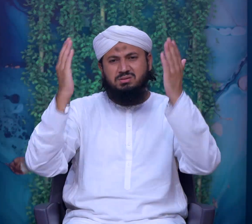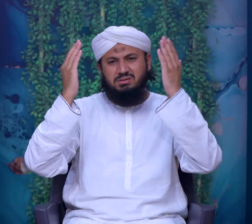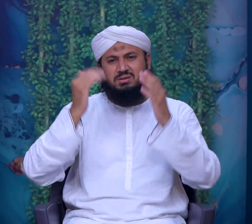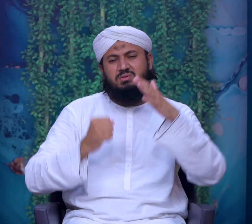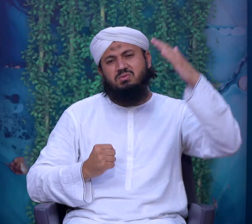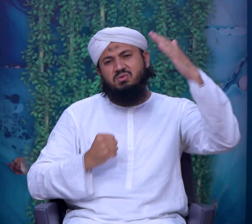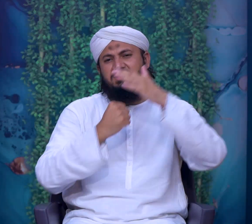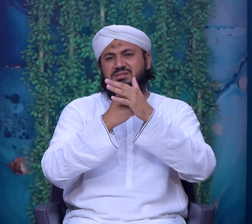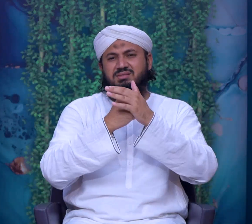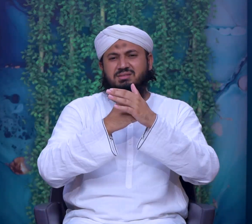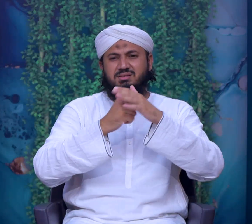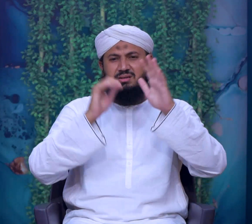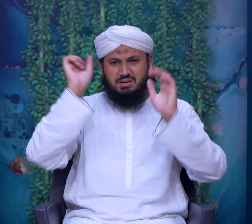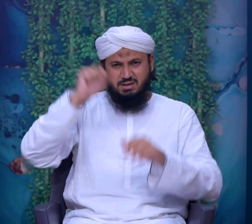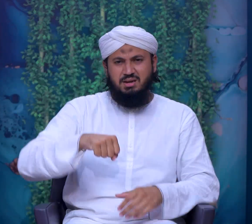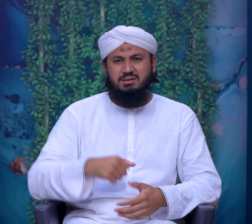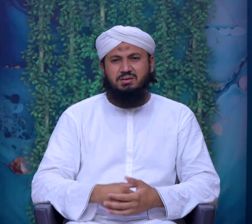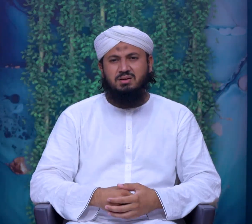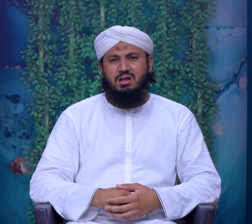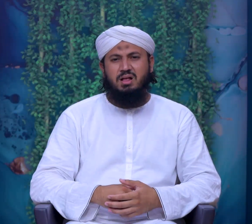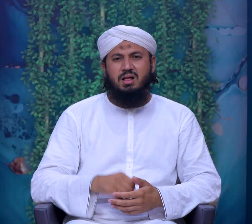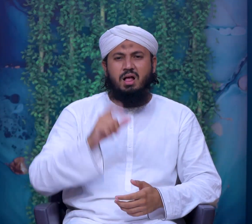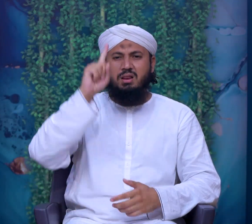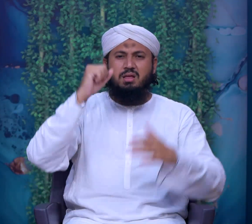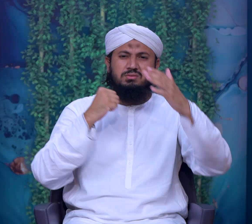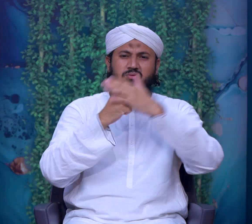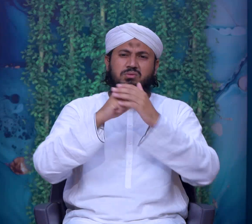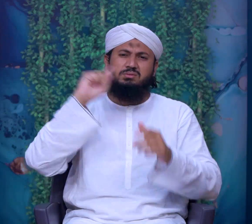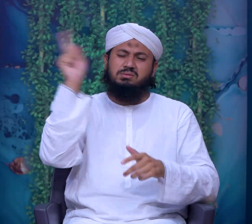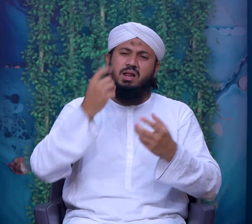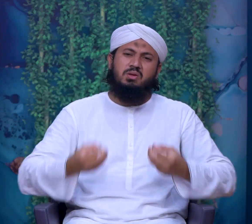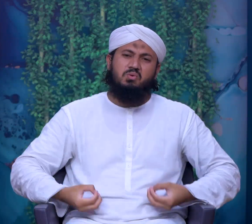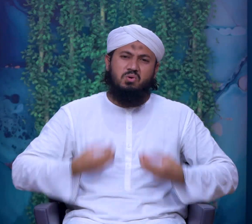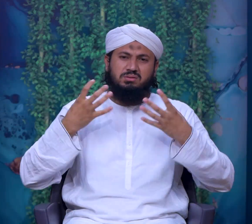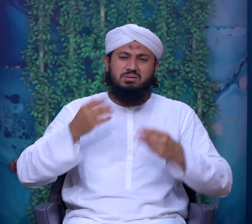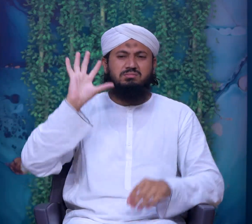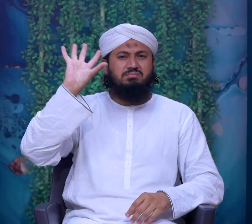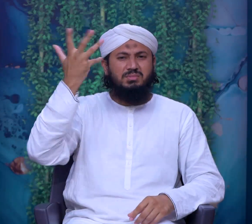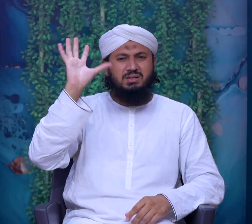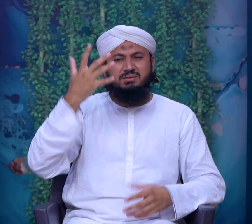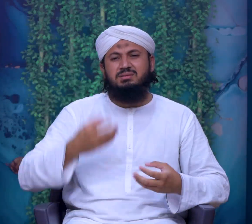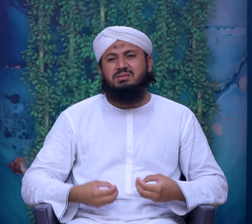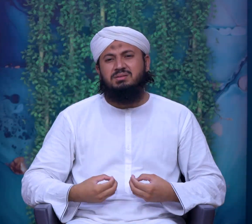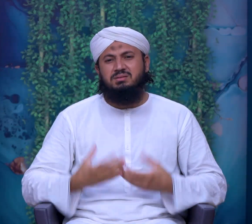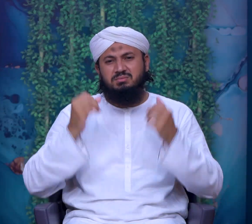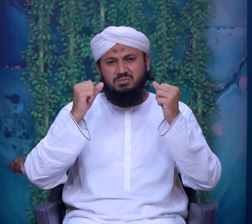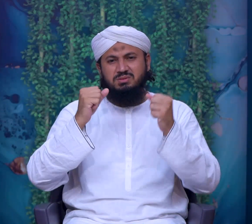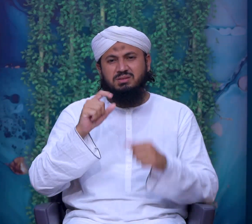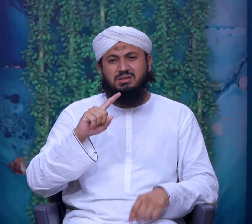اوڑھ لے، اے کرسی فخر کی زرہ پہن لے، اے سدرۃ المنتہا خوشی سے جھوم جا، اے ہیبت اور رعب و دبدبہ کے